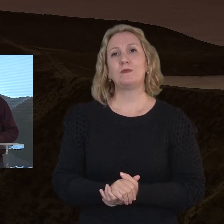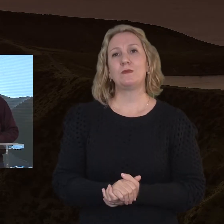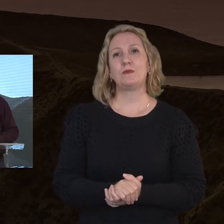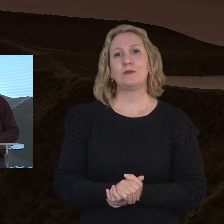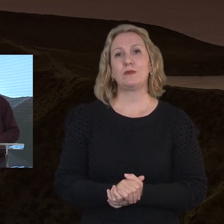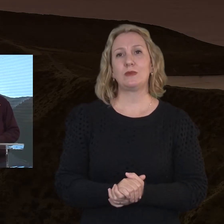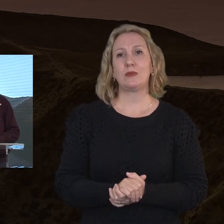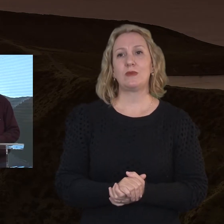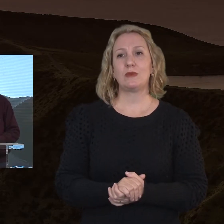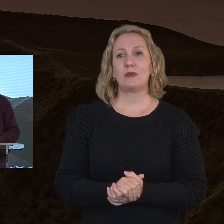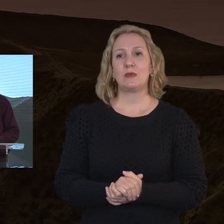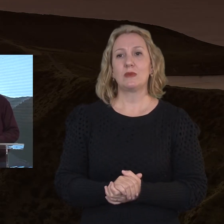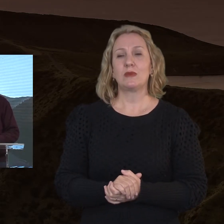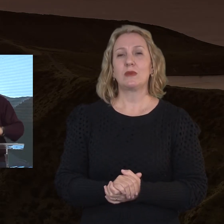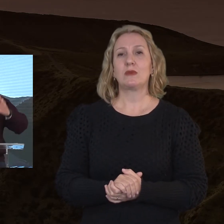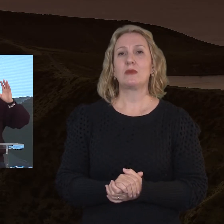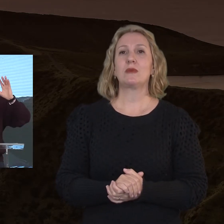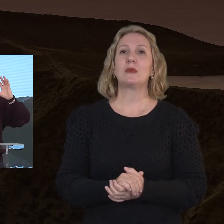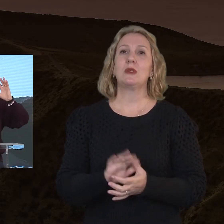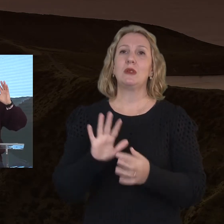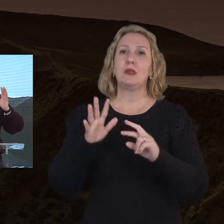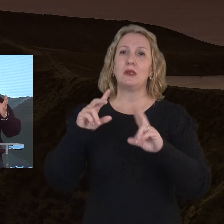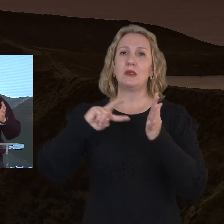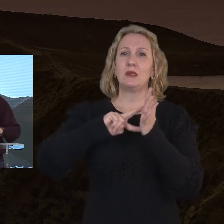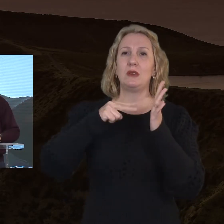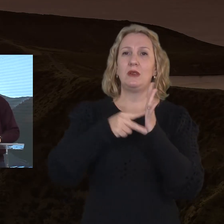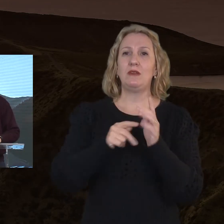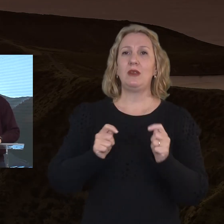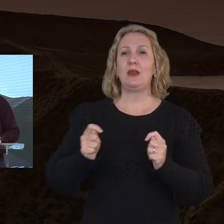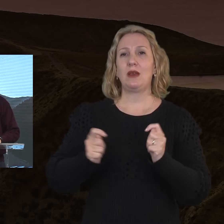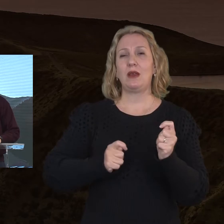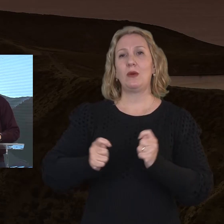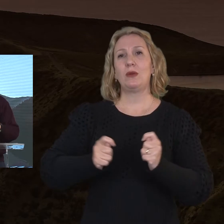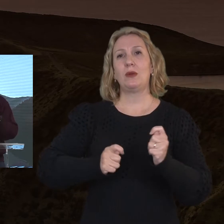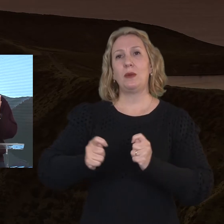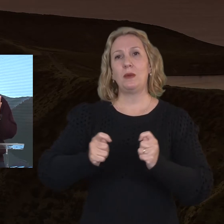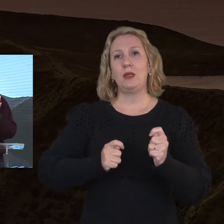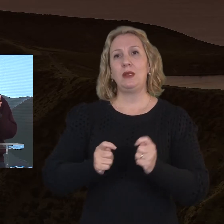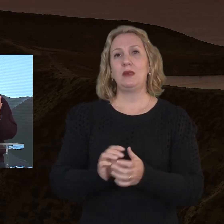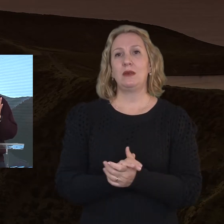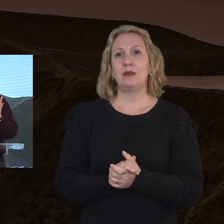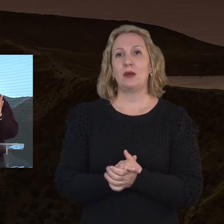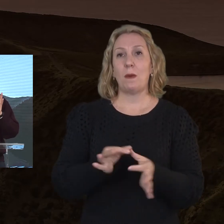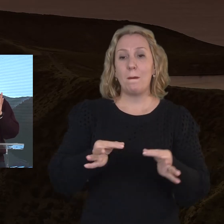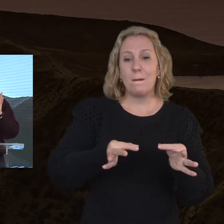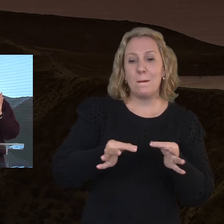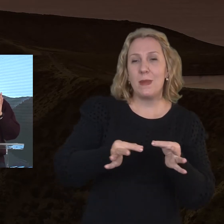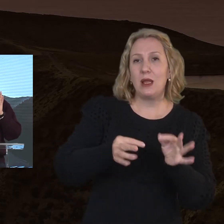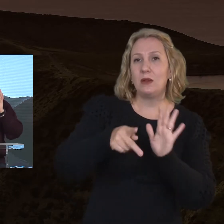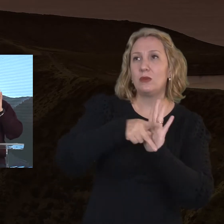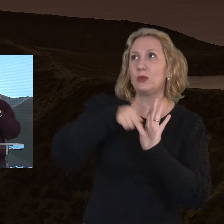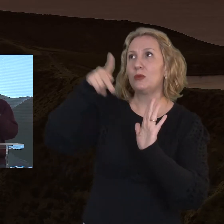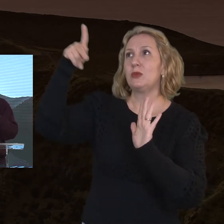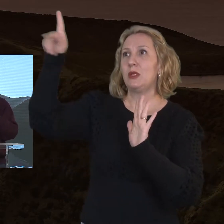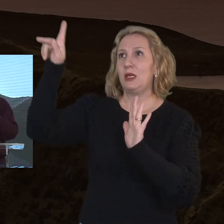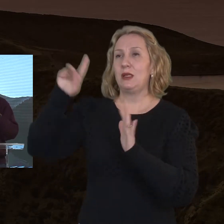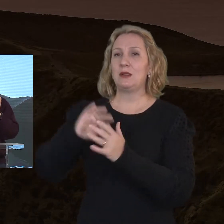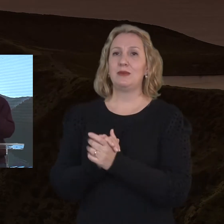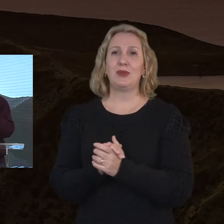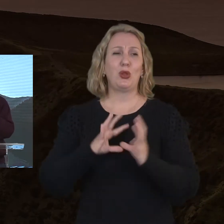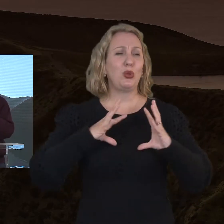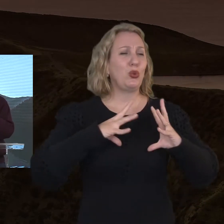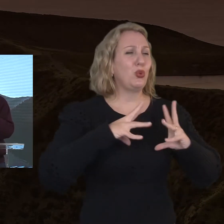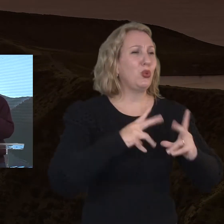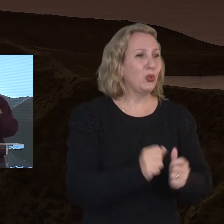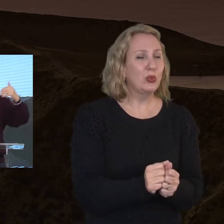no grego a economia quer dizer no plano de deus no plano que deus tem está o fato de deus querer fazer convergir